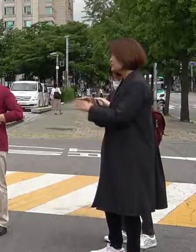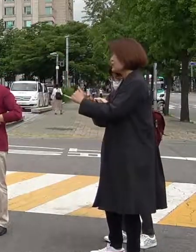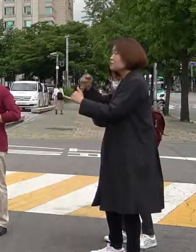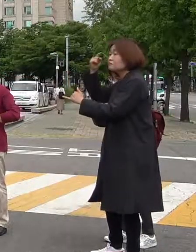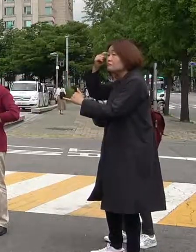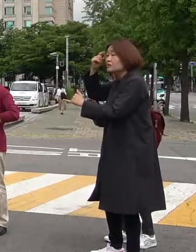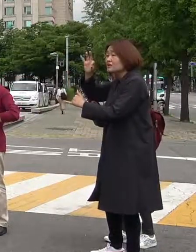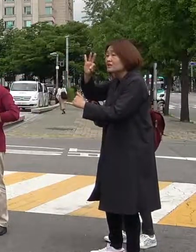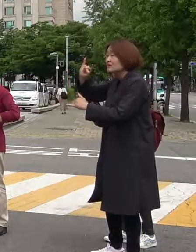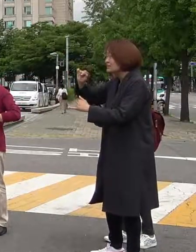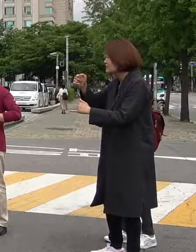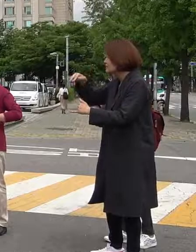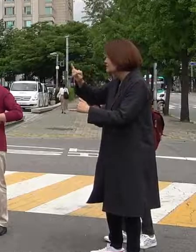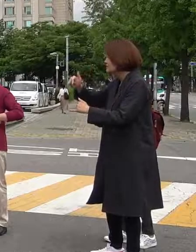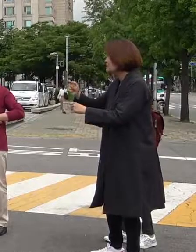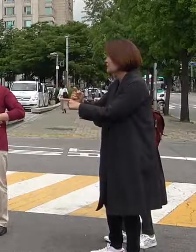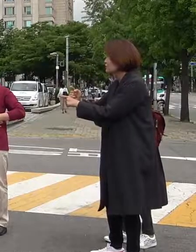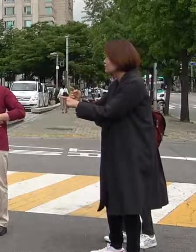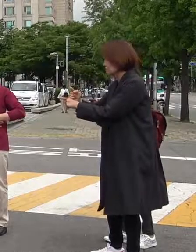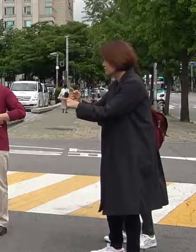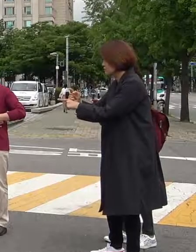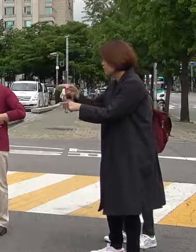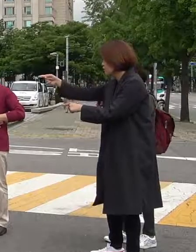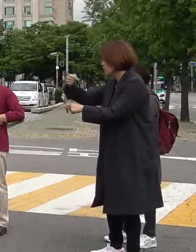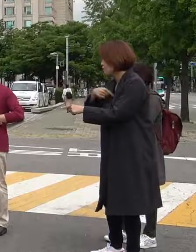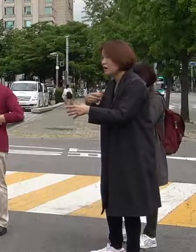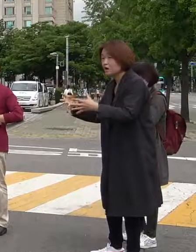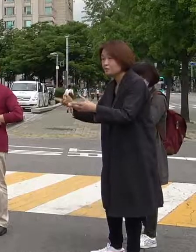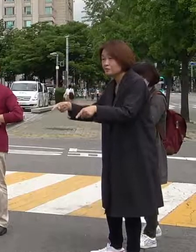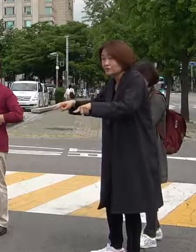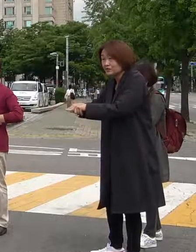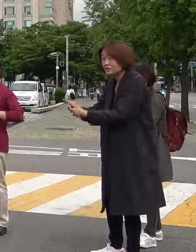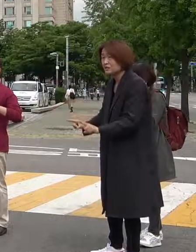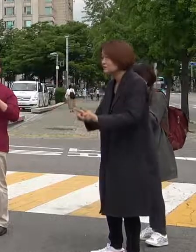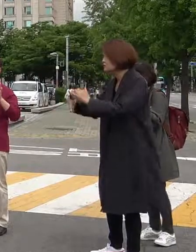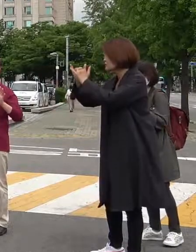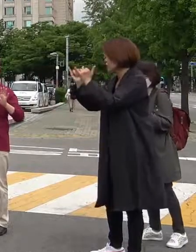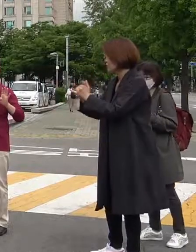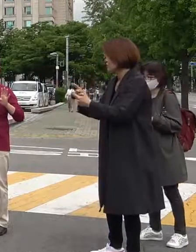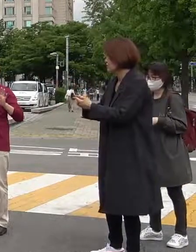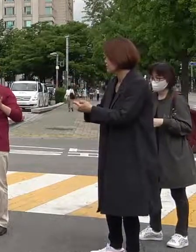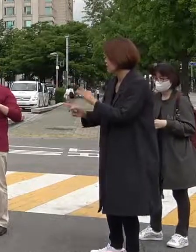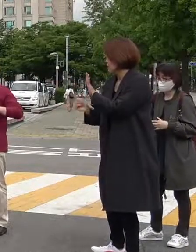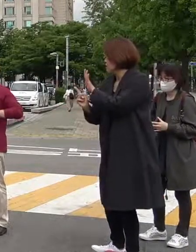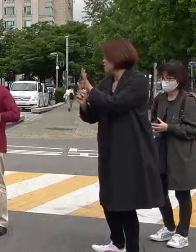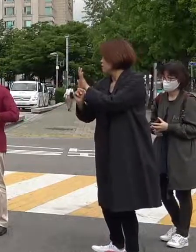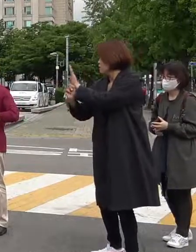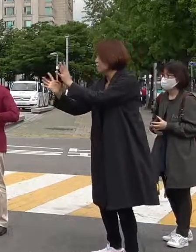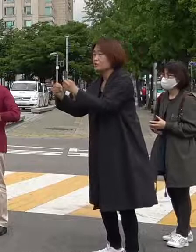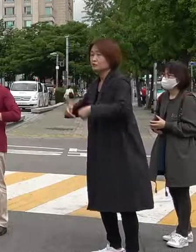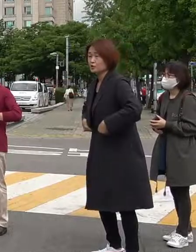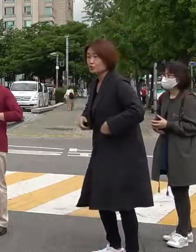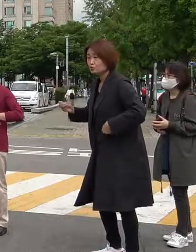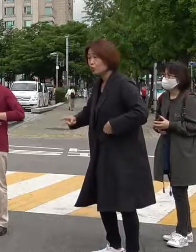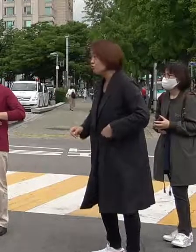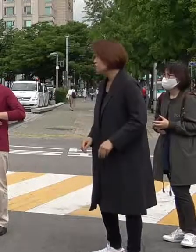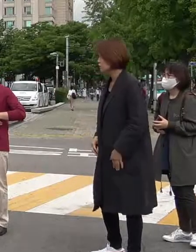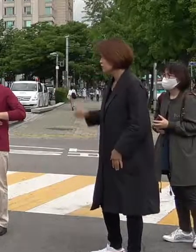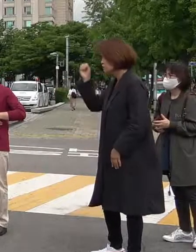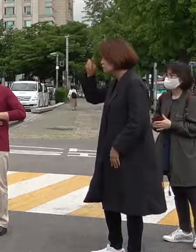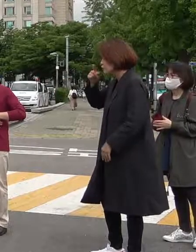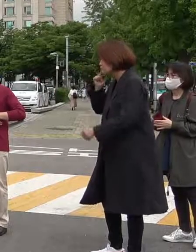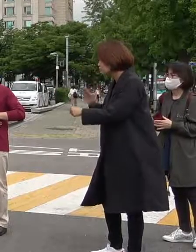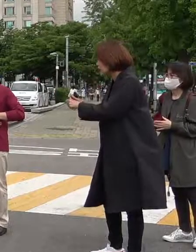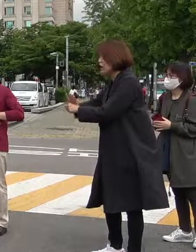개선을 해야 됩니다. 더불어 사는 사회, 그 다음에 이 수어가 한국의 언어로 지정이 됐기 때문에 공용어임을